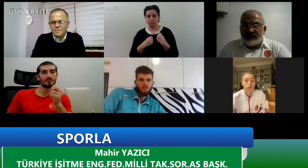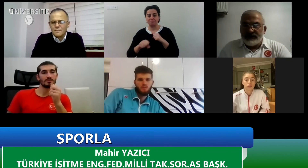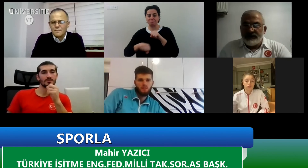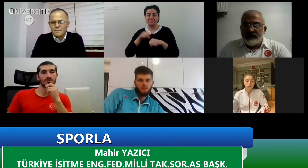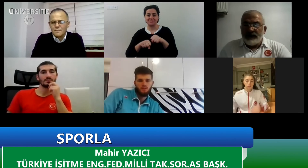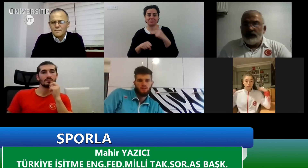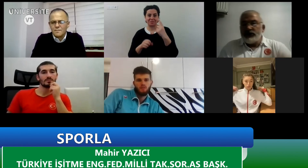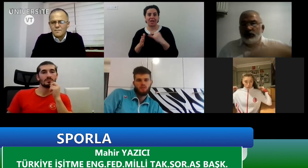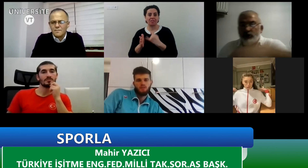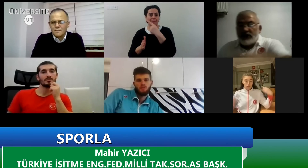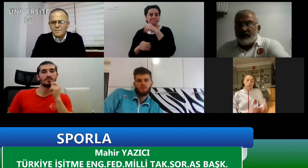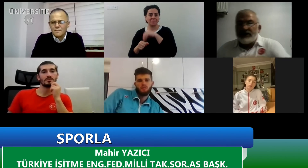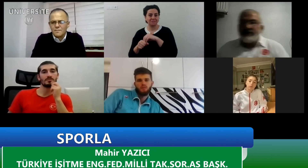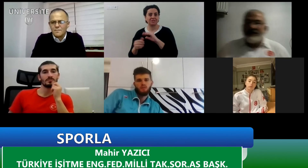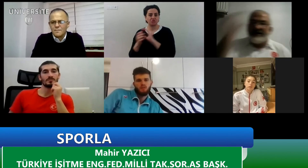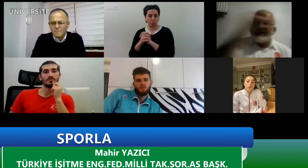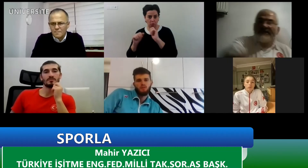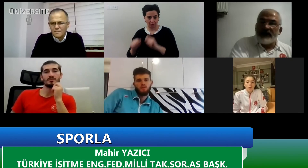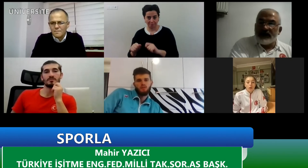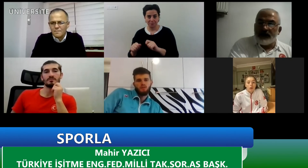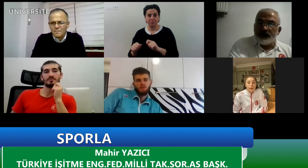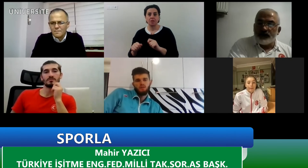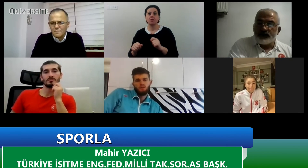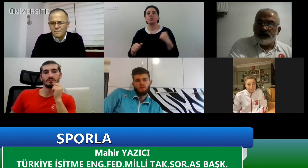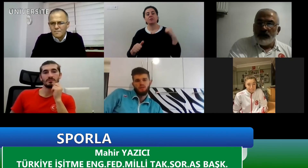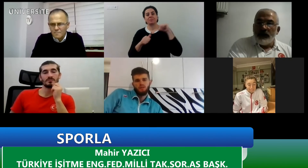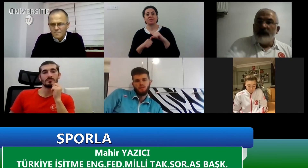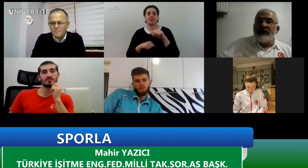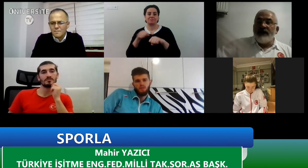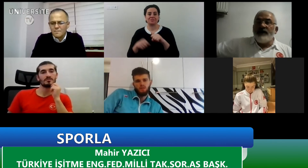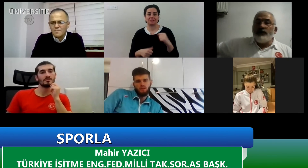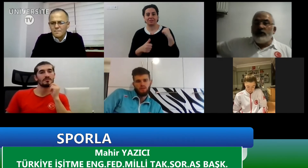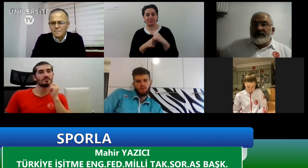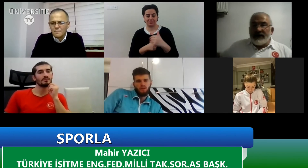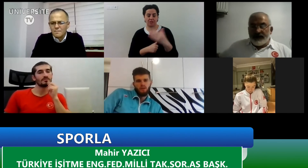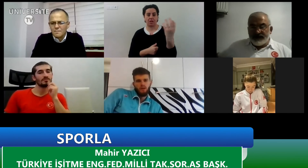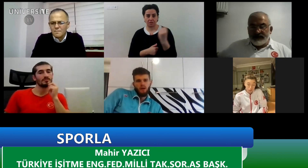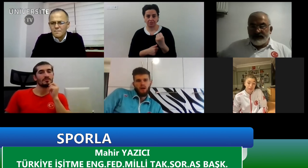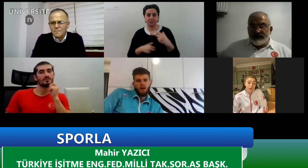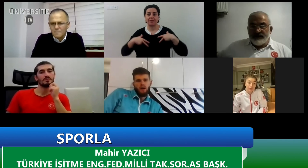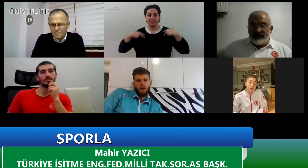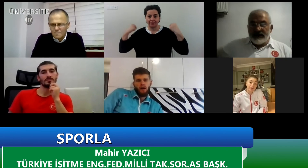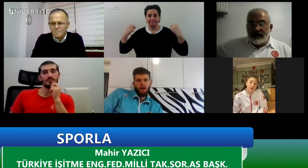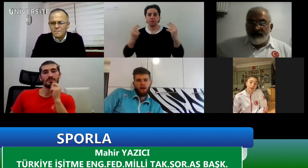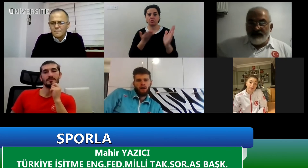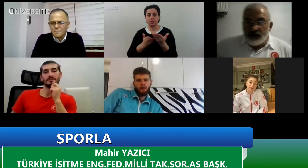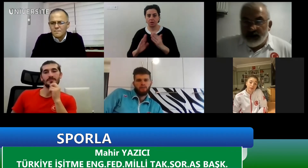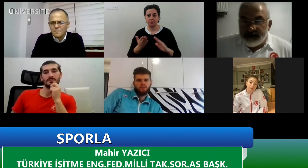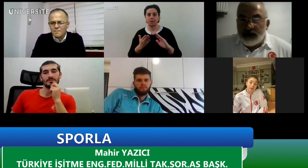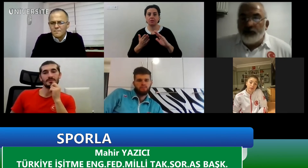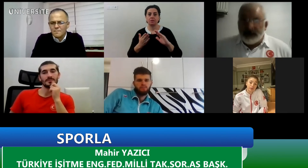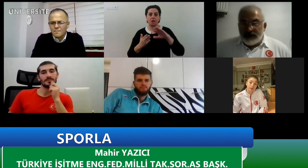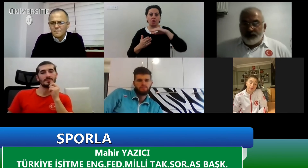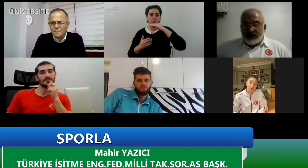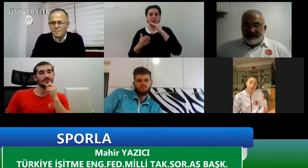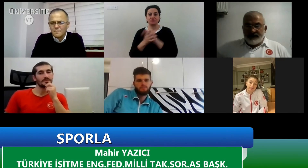yaptık. İşte güreş yapacağız, bisikleti tekrar yapıyoruz. Tekvando karate yaptık. Mesela tekvando karatenin